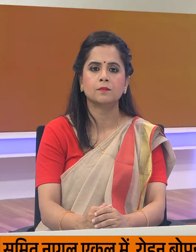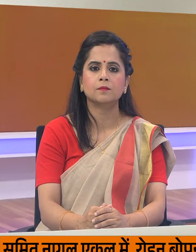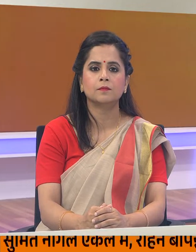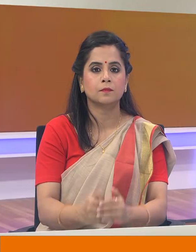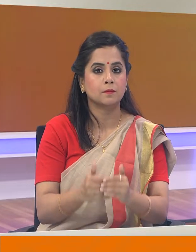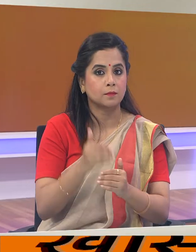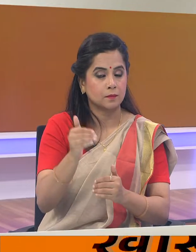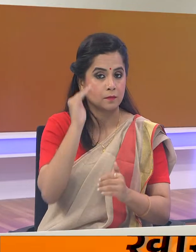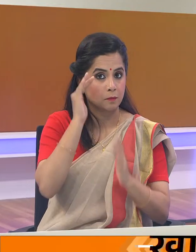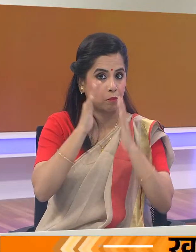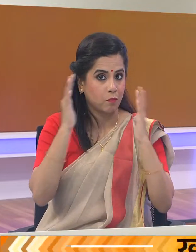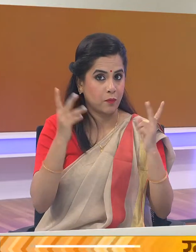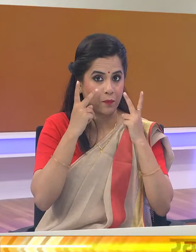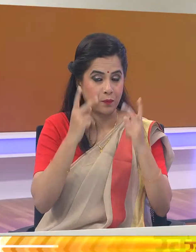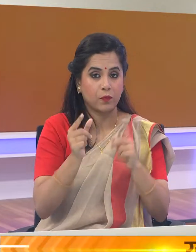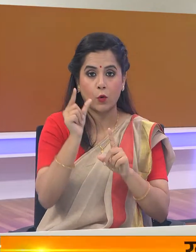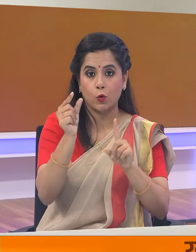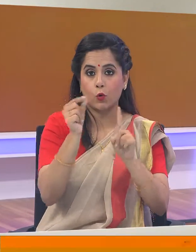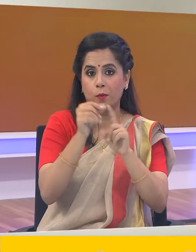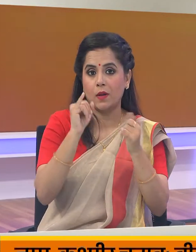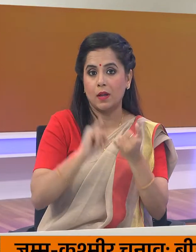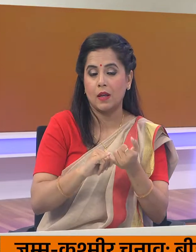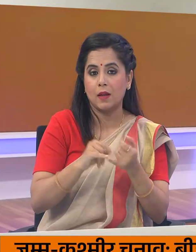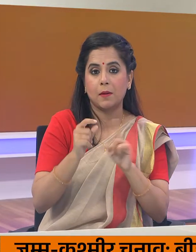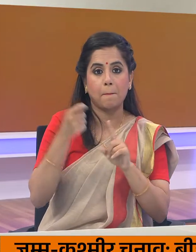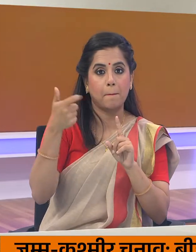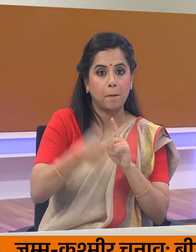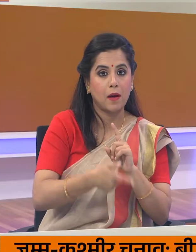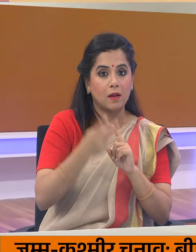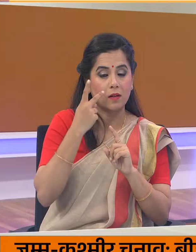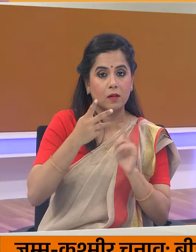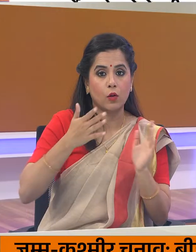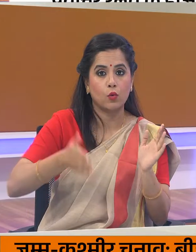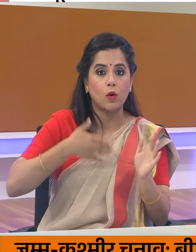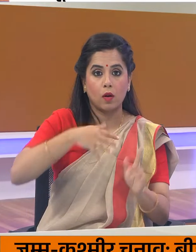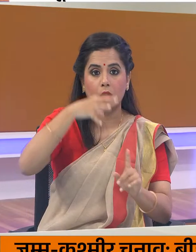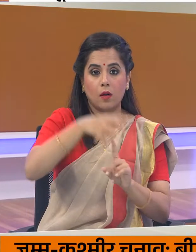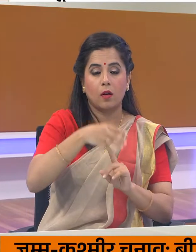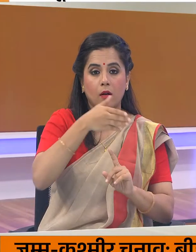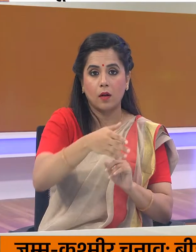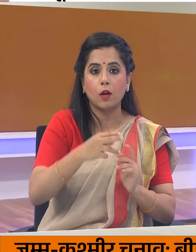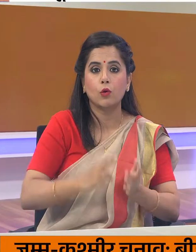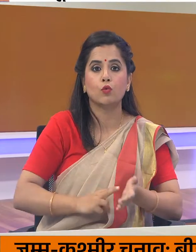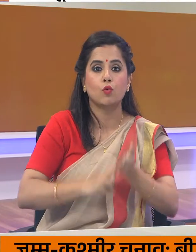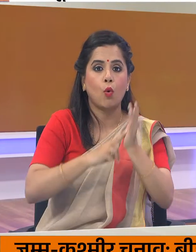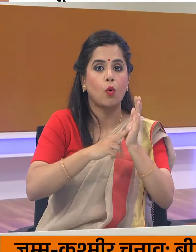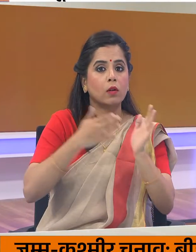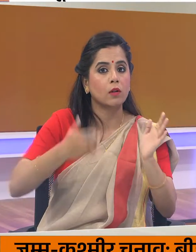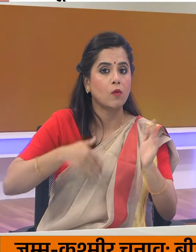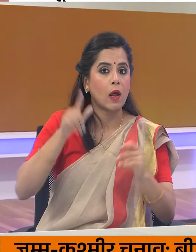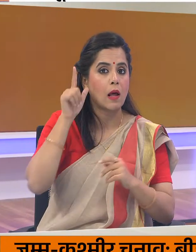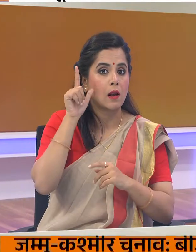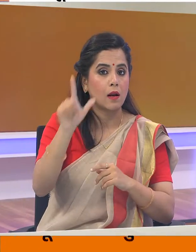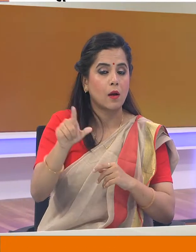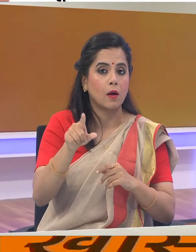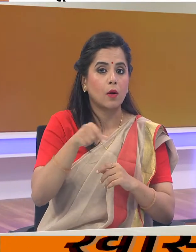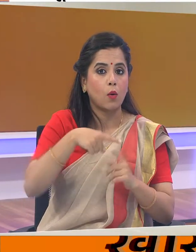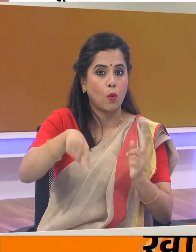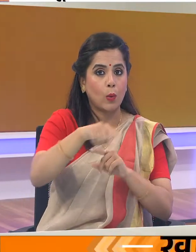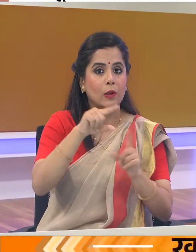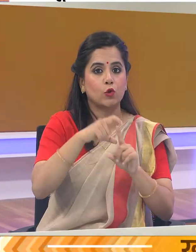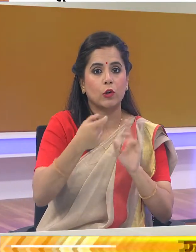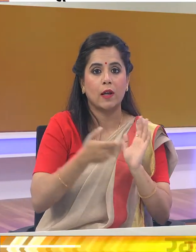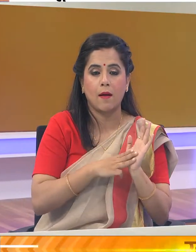और अब अगली बड़ी खबर, यूपीएस पेंशन को लेकर रेलवे विभाग में पूर्वोत्तर रेलवे लखनऊ मंडल के